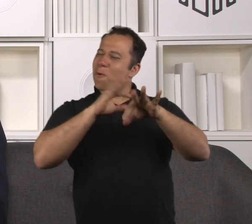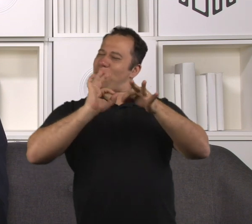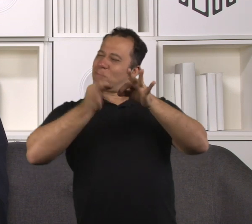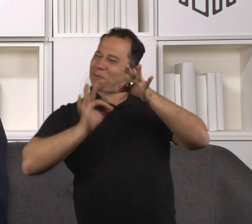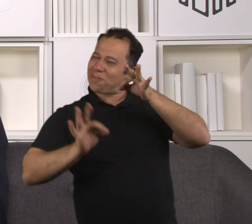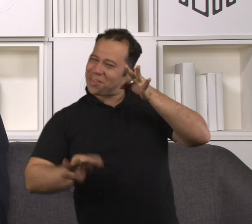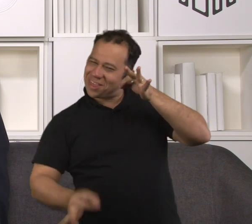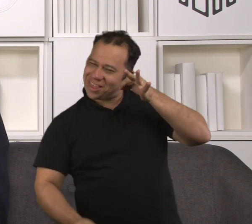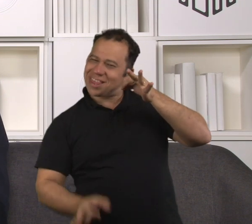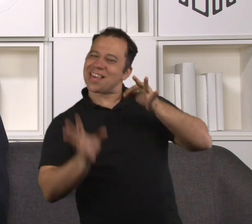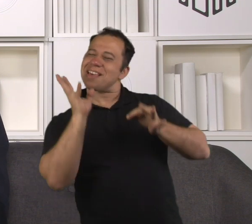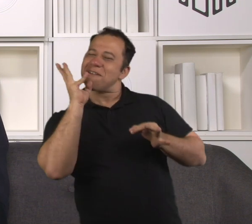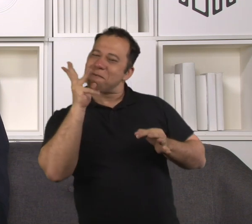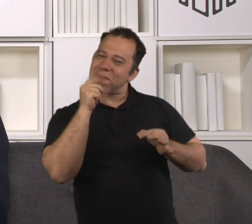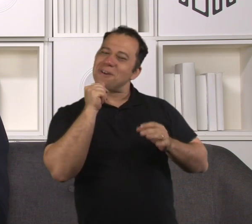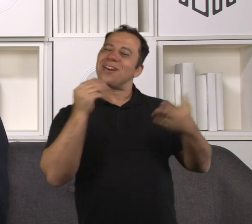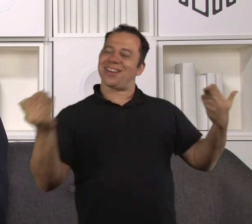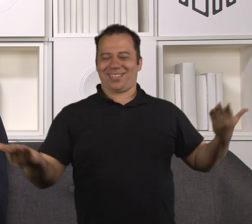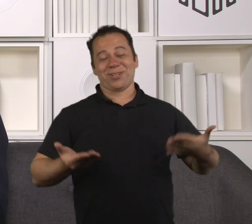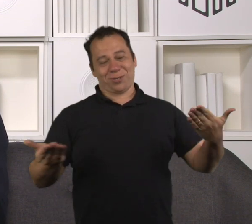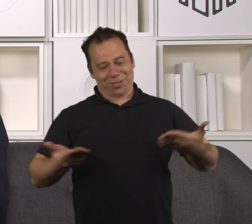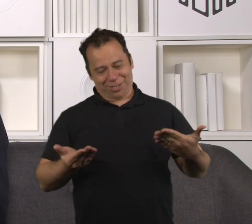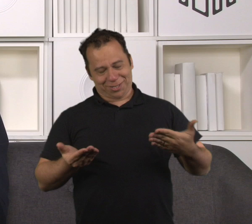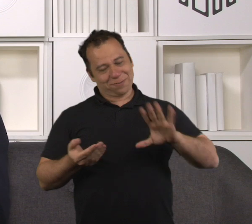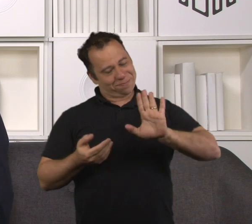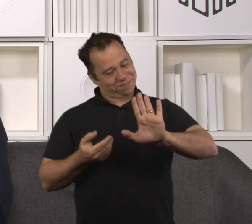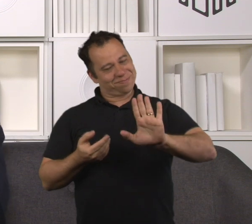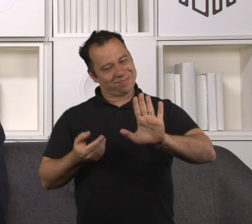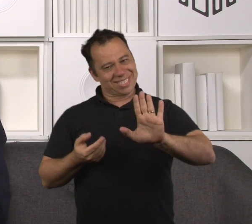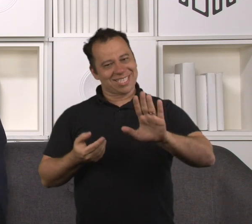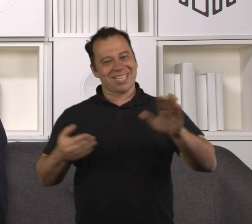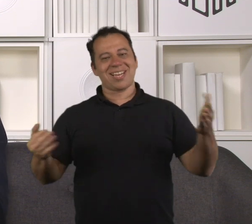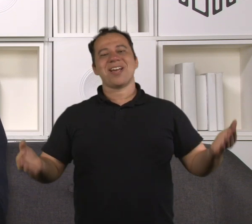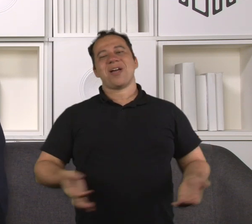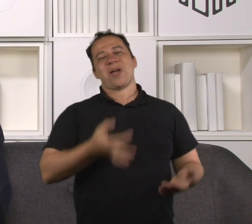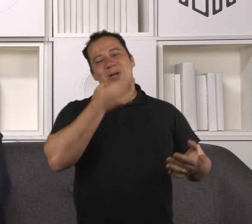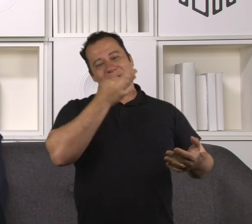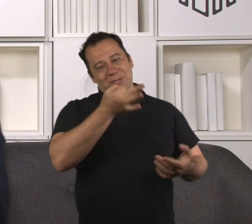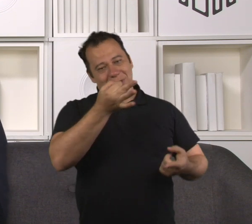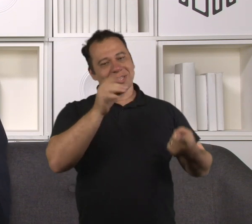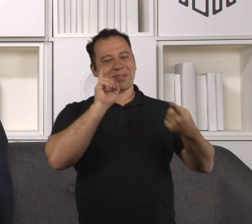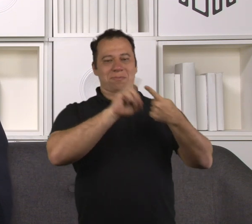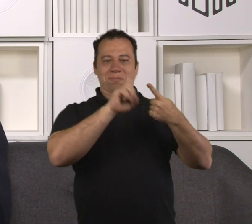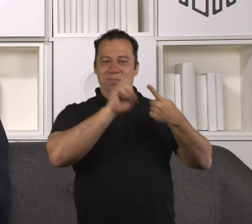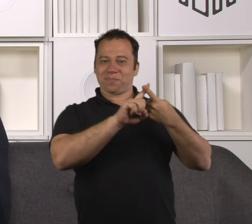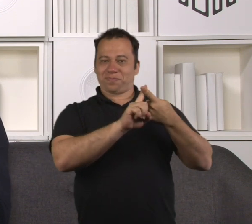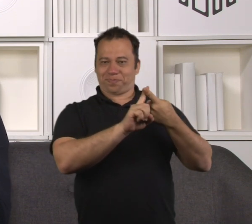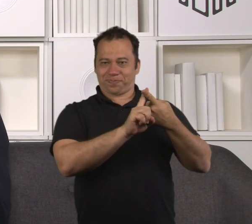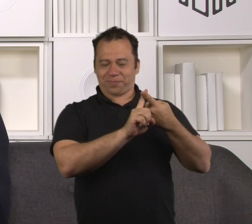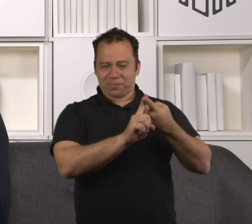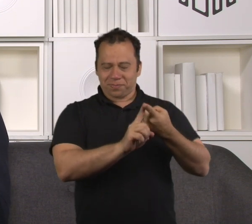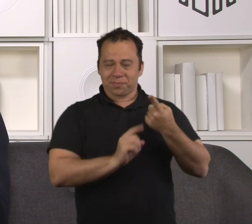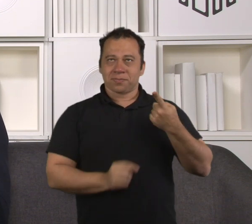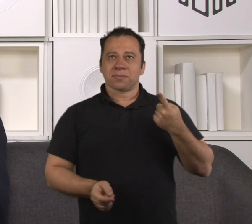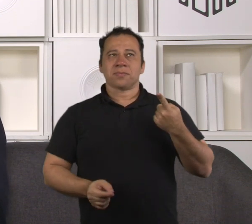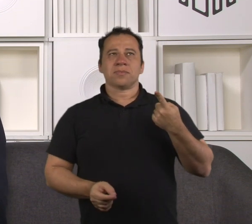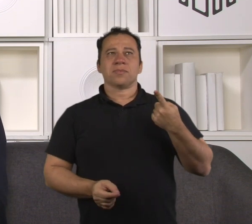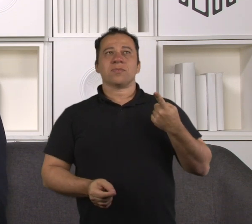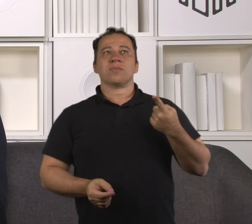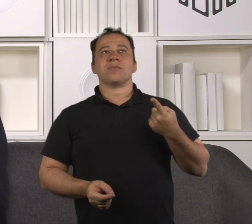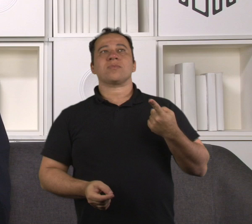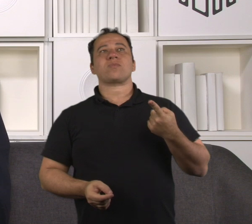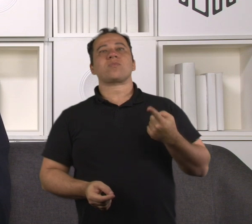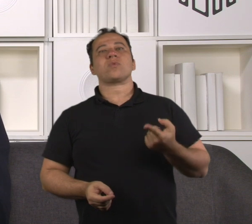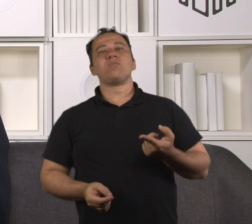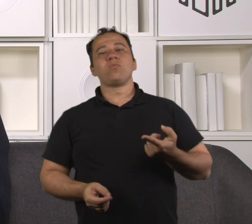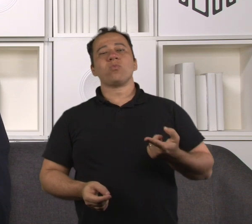bastante, pode ser um pouquinho polêmica hoje. Então eu queria sugerir algumas questões. A primeira delas é a seguinte: que razões Deus